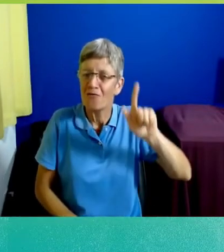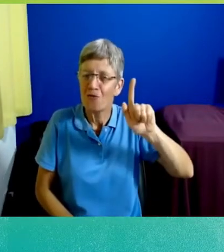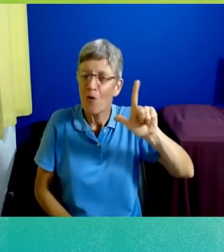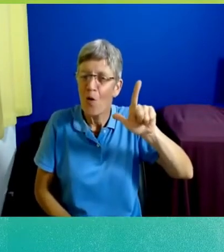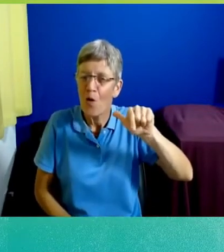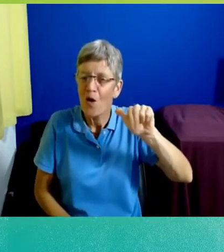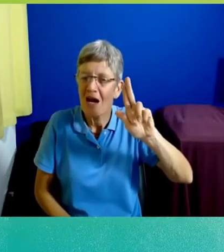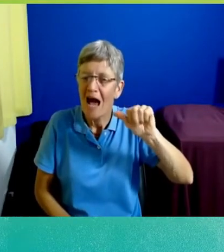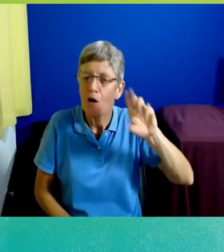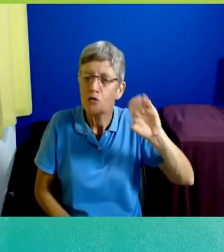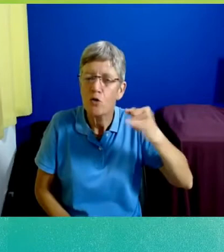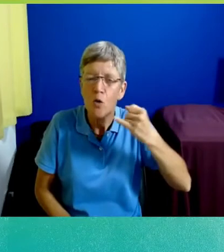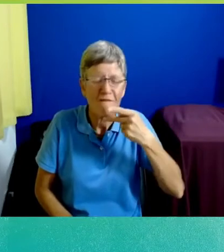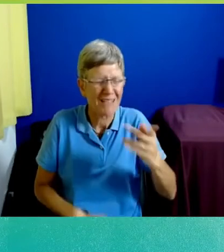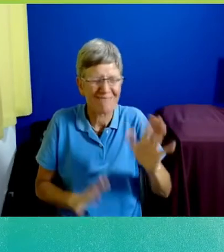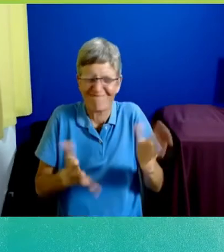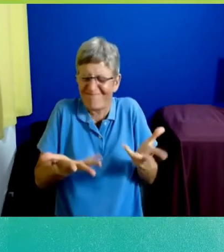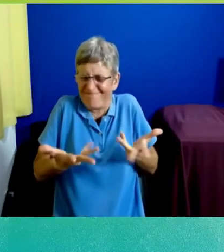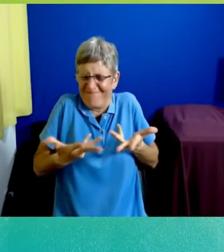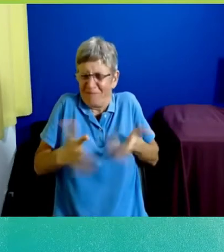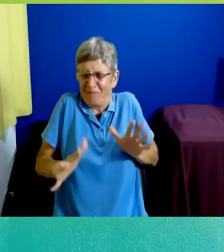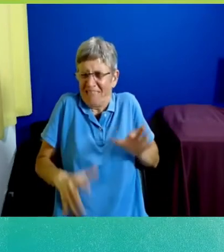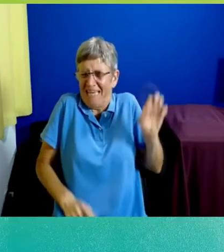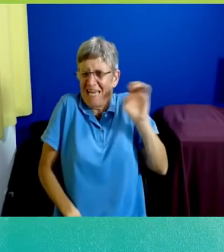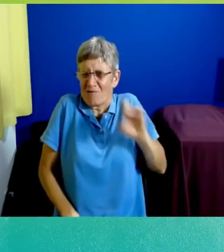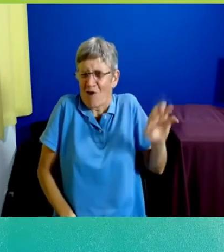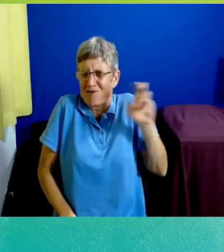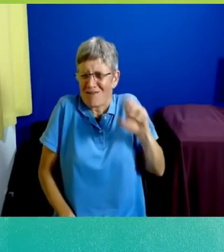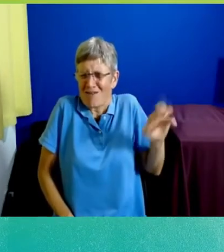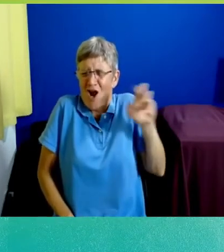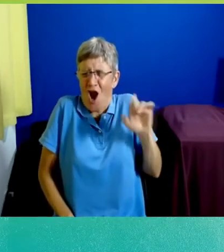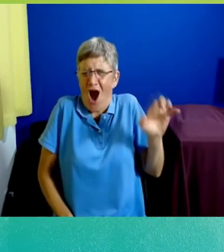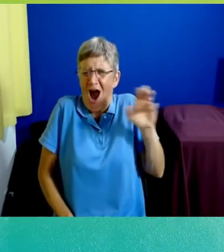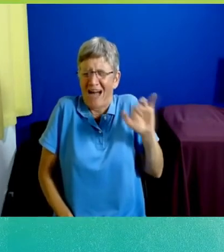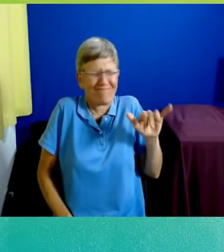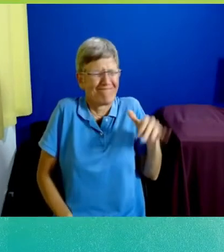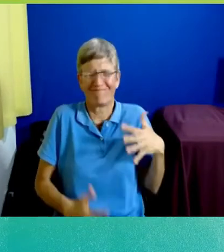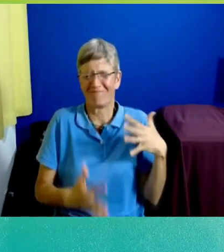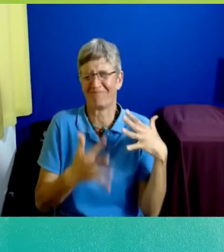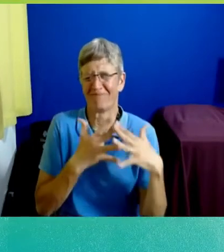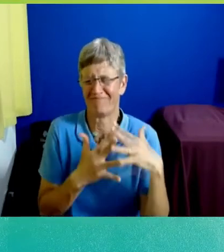porque o público, ele precisa perceber isso. Então,